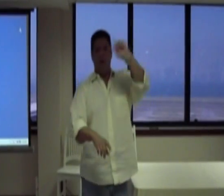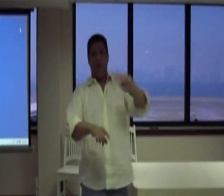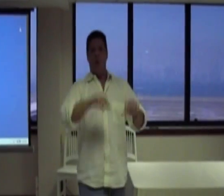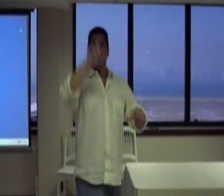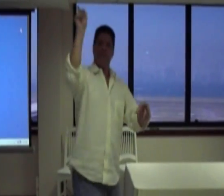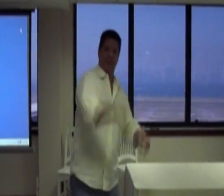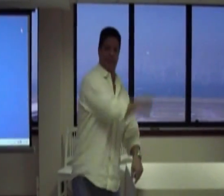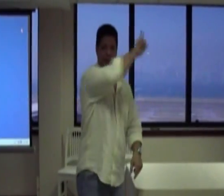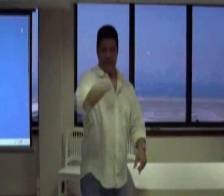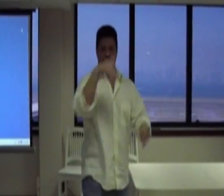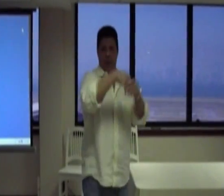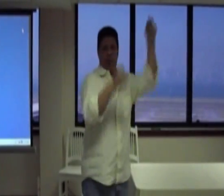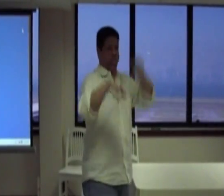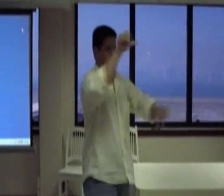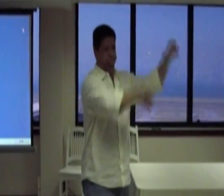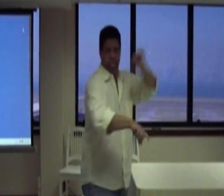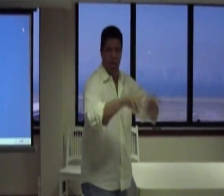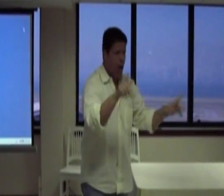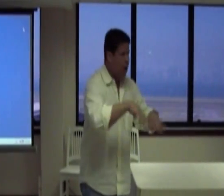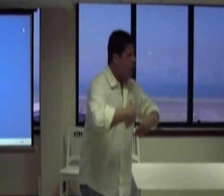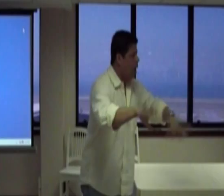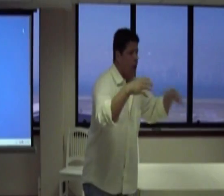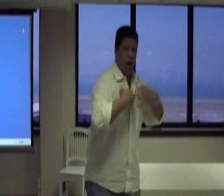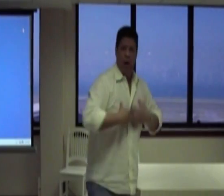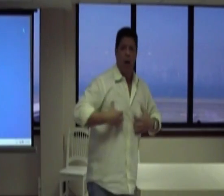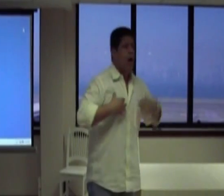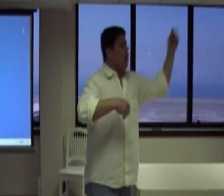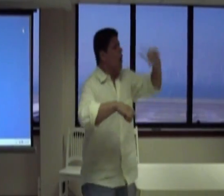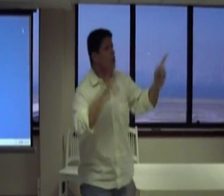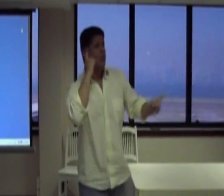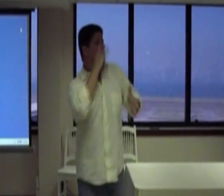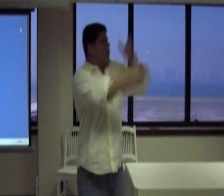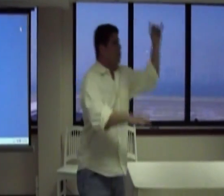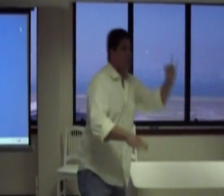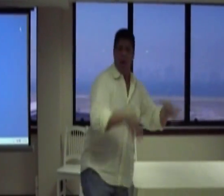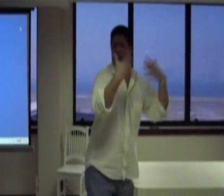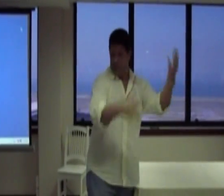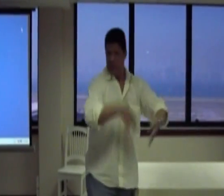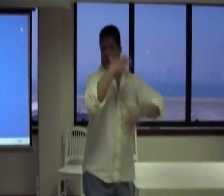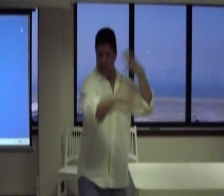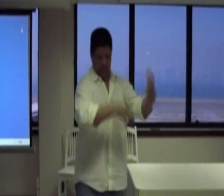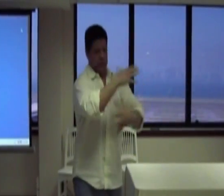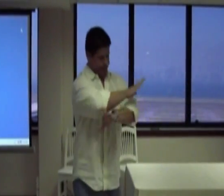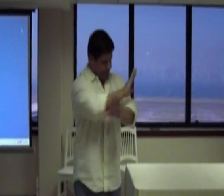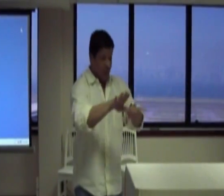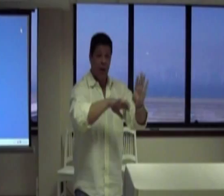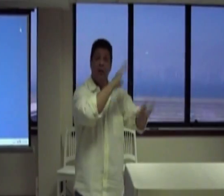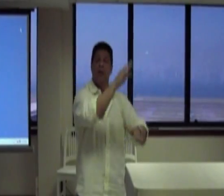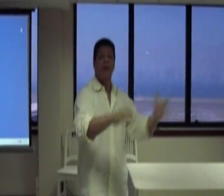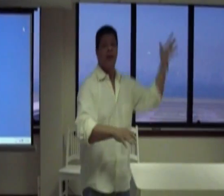segregação. E aí, todas as pessoas que estavam votando a favor, no caso com as nossas propostas, de uma hora para outra voltaram atrás e